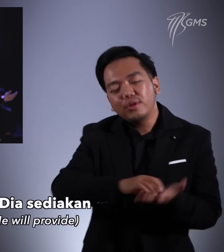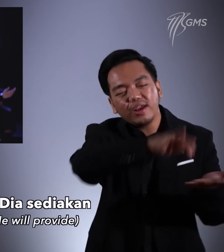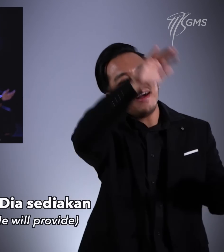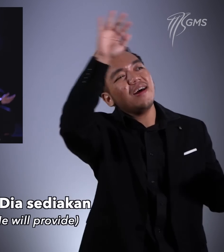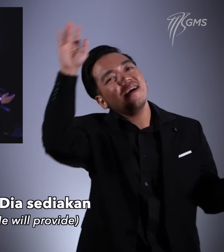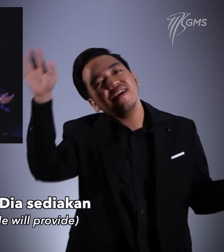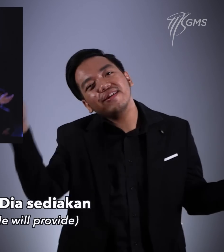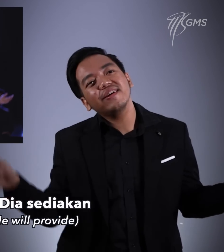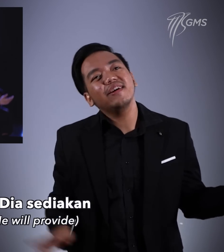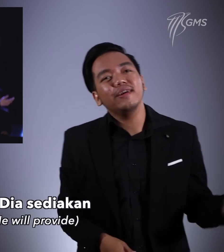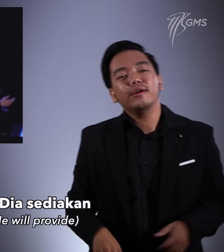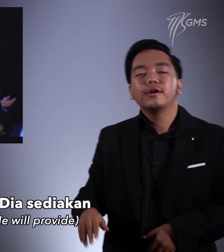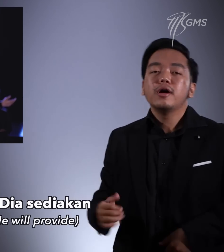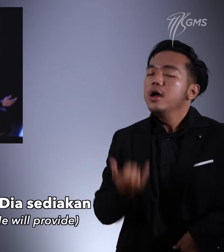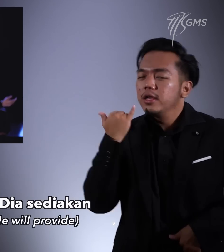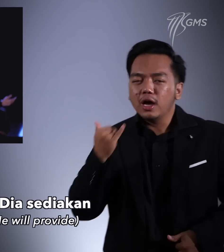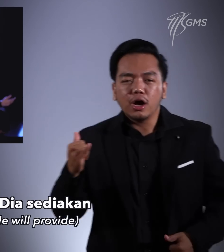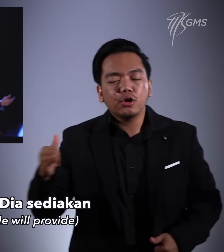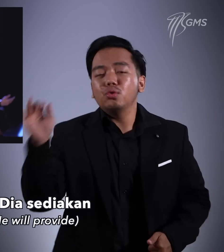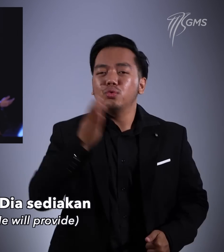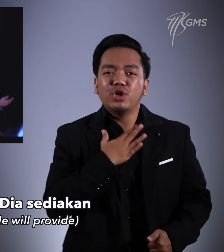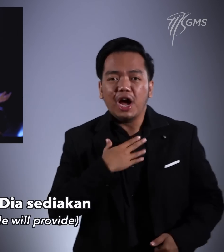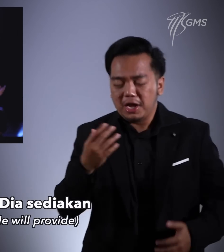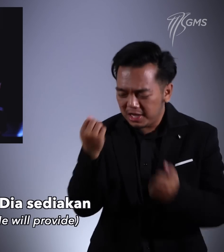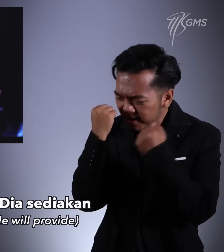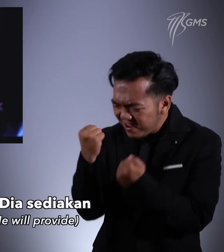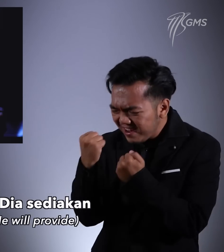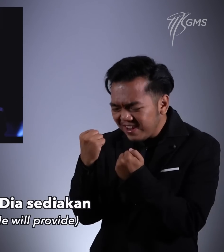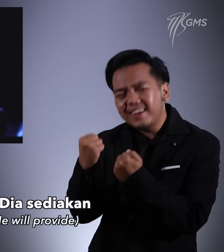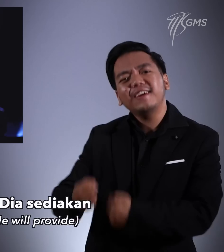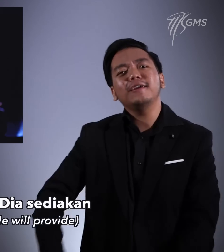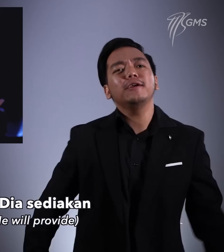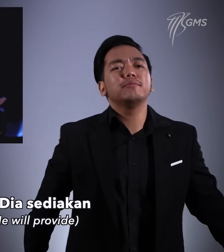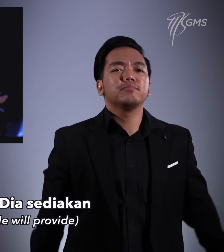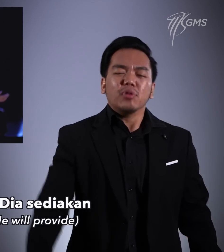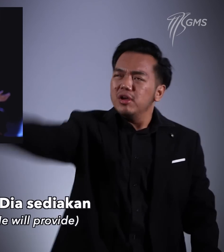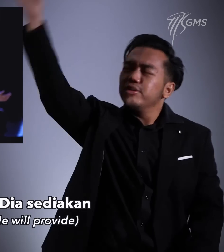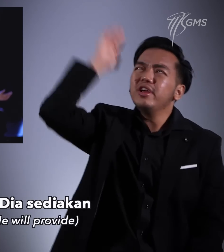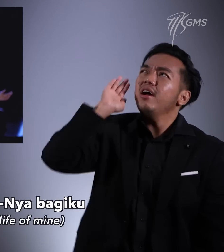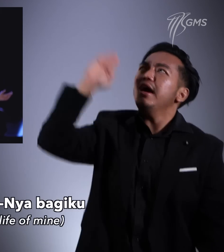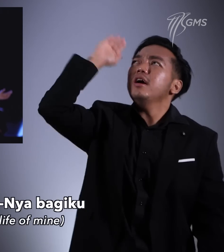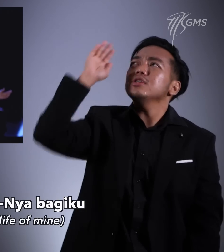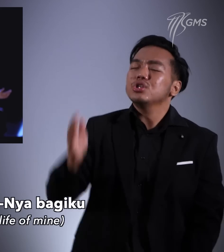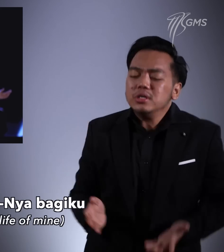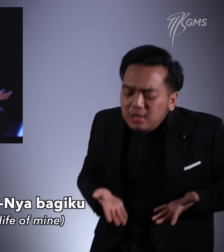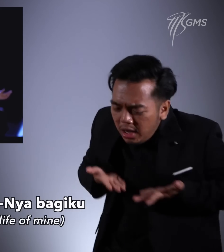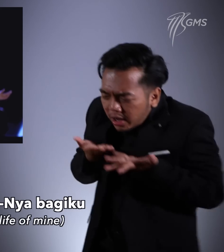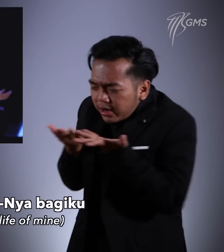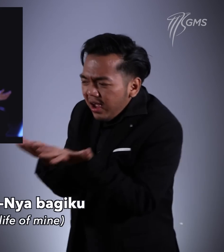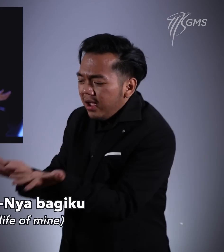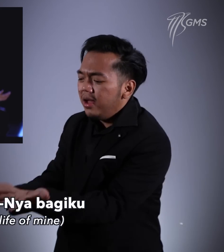Bagi kemuliaan-Nya yang ku yakin, Dia